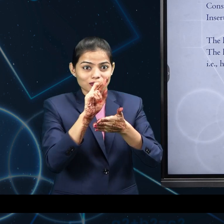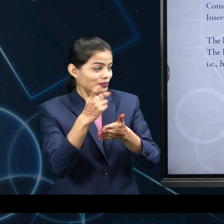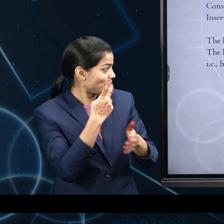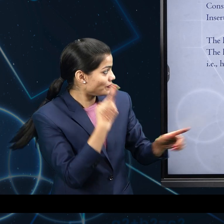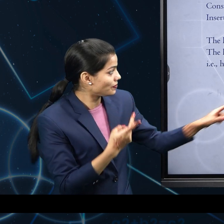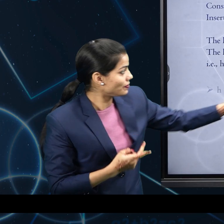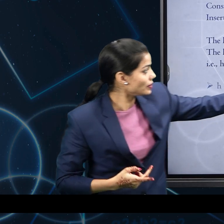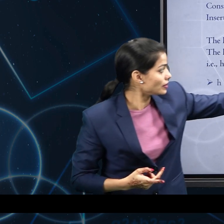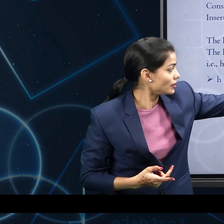टू 2r।